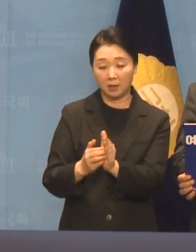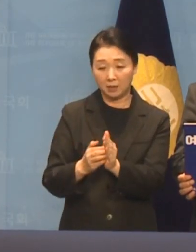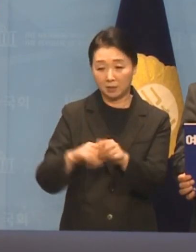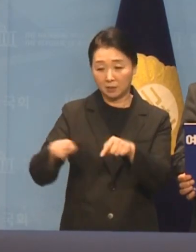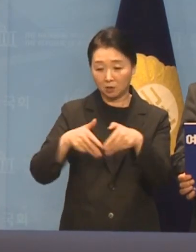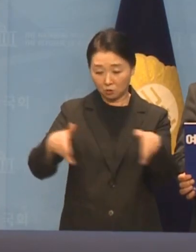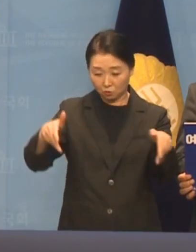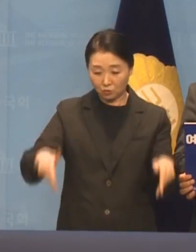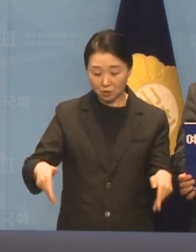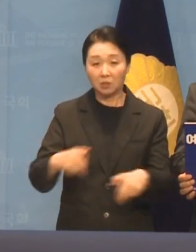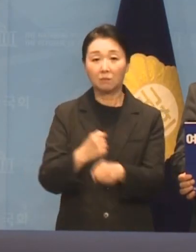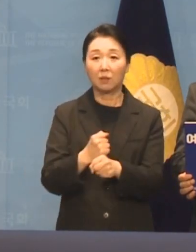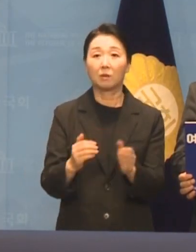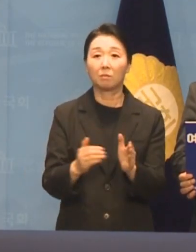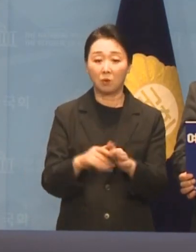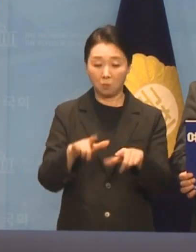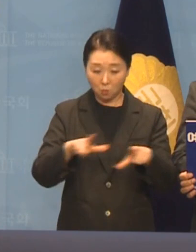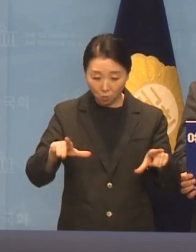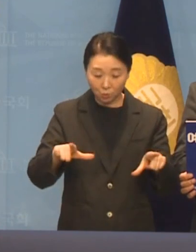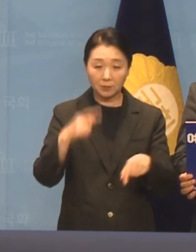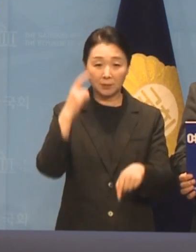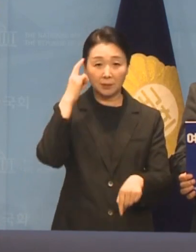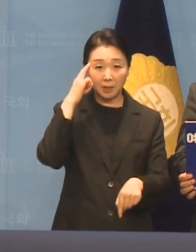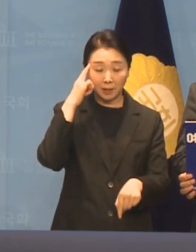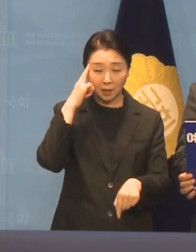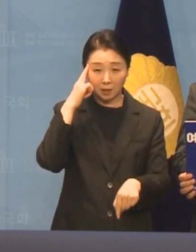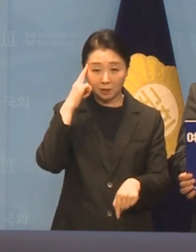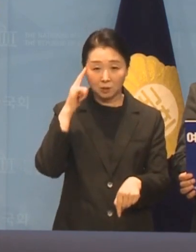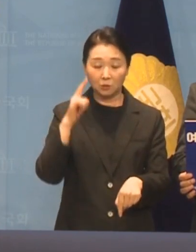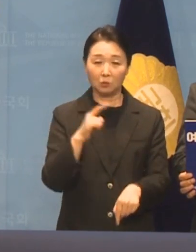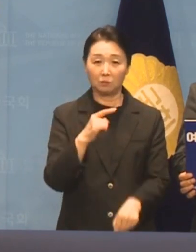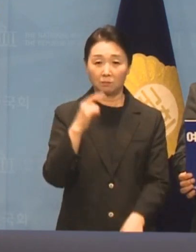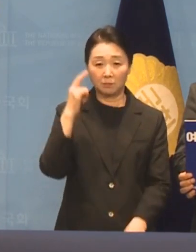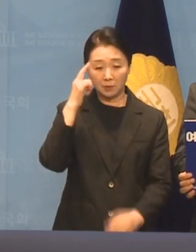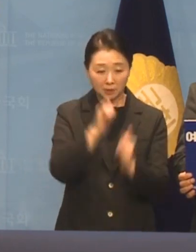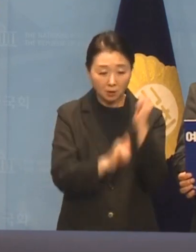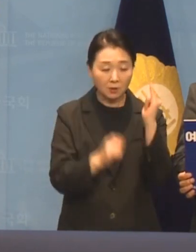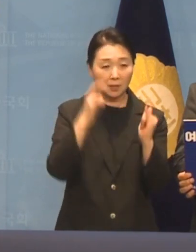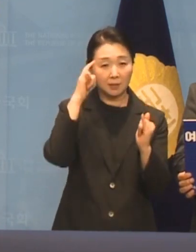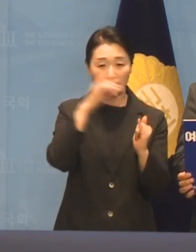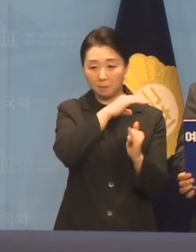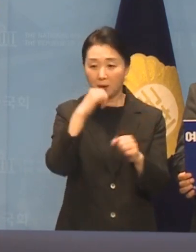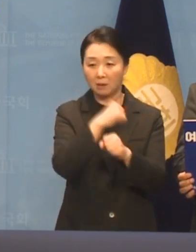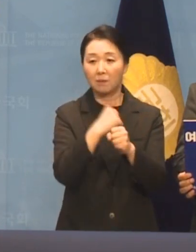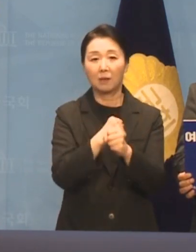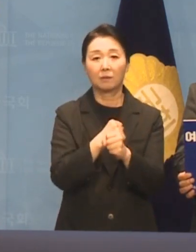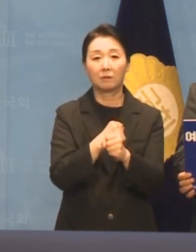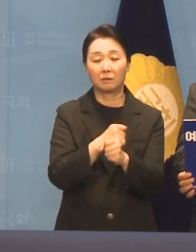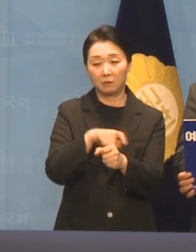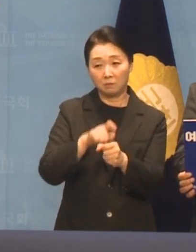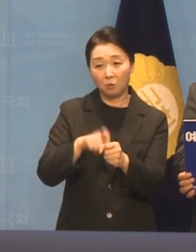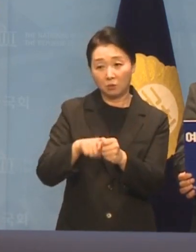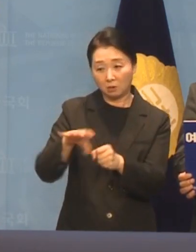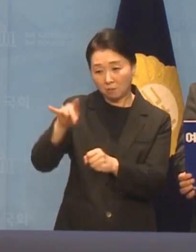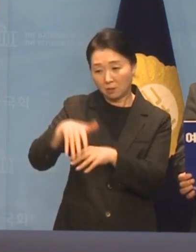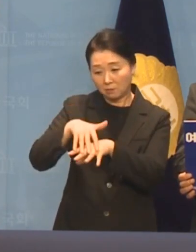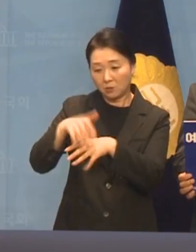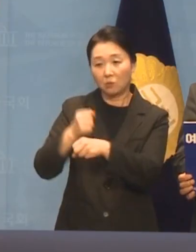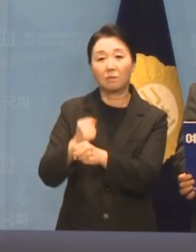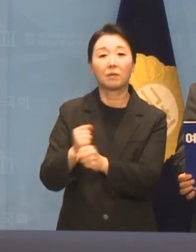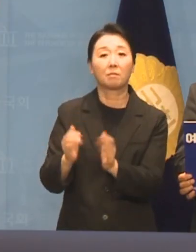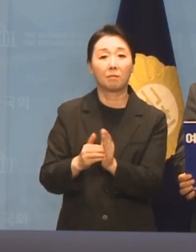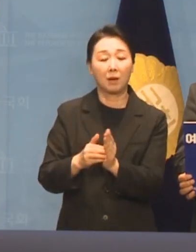중립성과 객관성 그리고 균형 잡힌 역사인식을 최우선적으로 고려해야 한다는